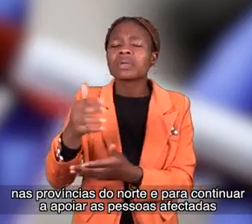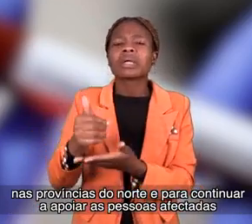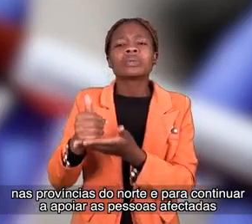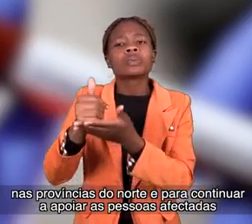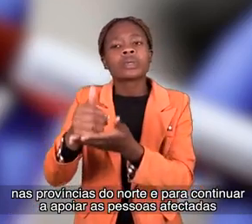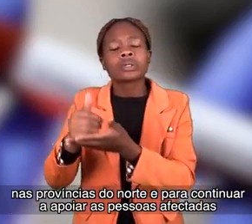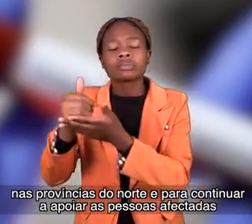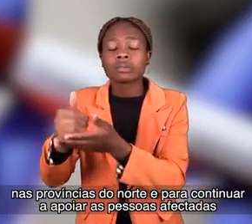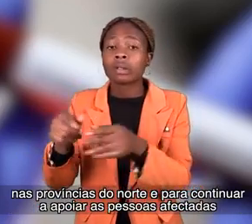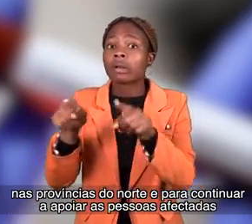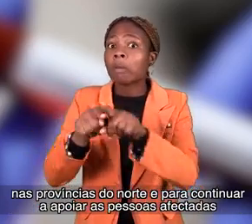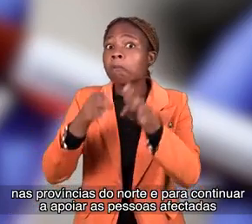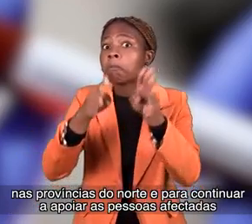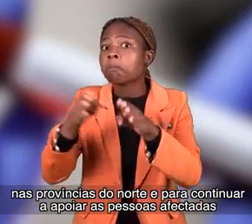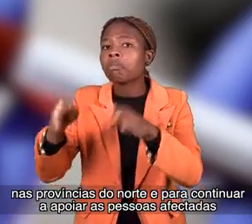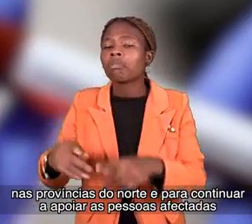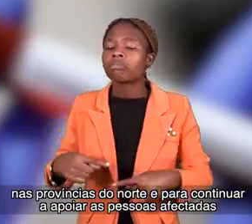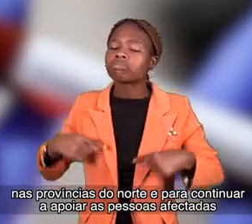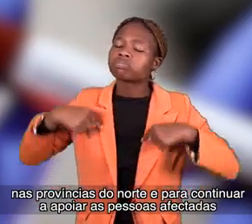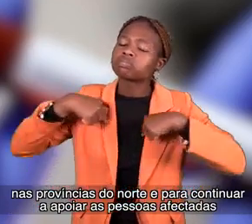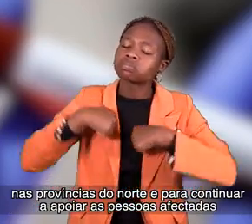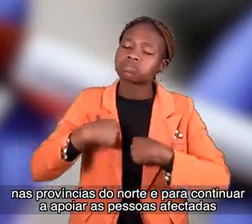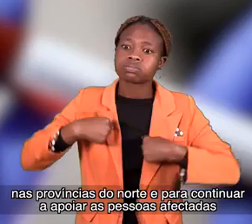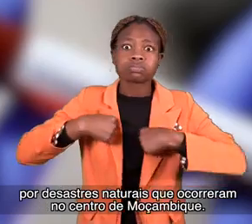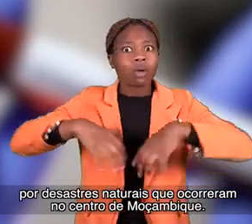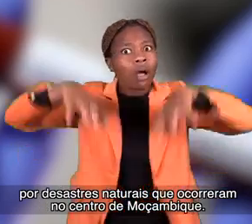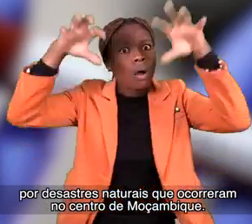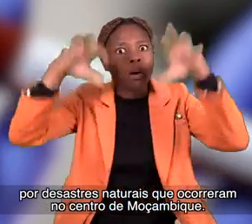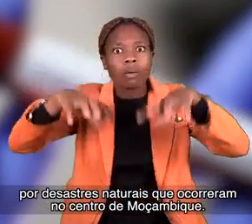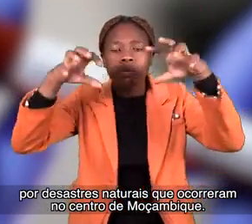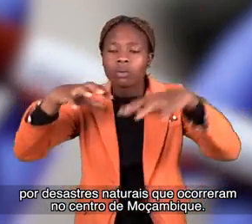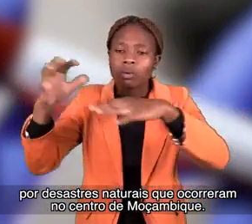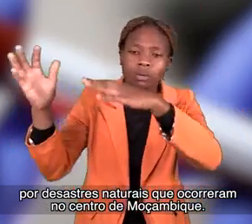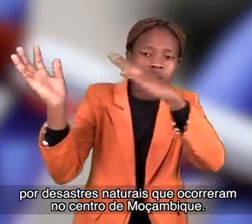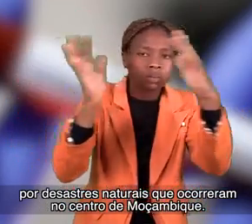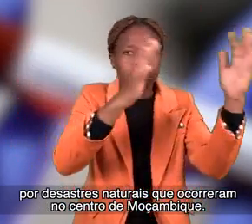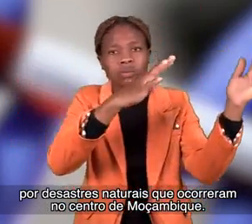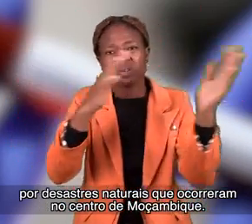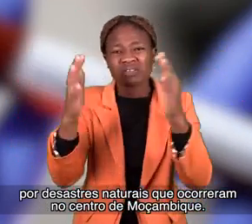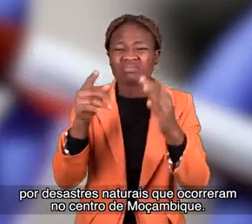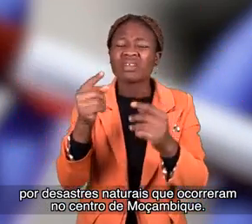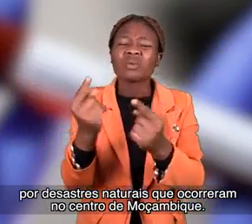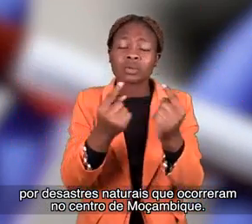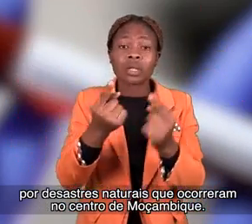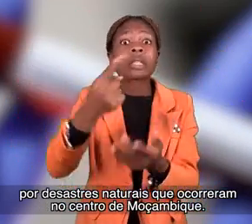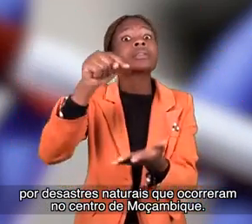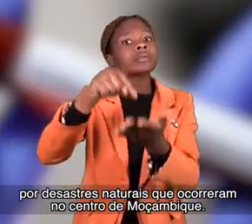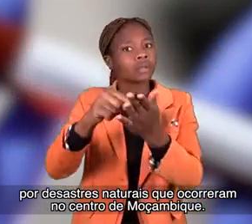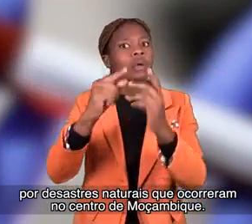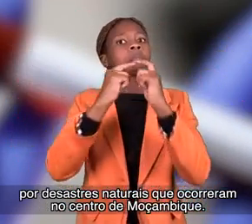Norte e para continuar a apoiar as pessoas afetadas por desastres naturais que ocorreram no centro de Moçambique.